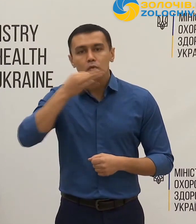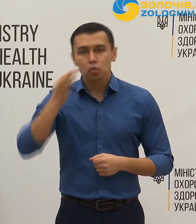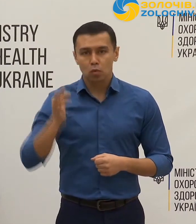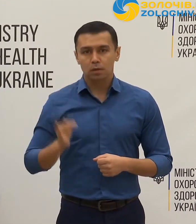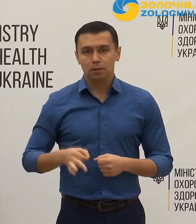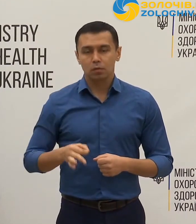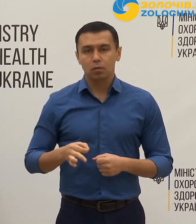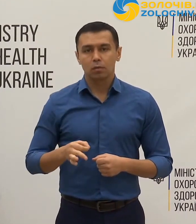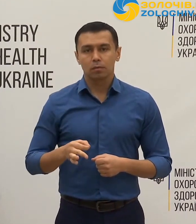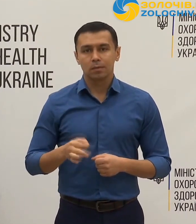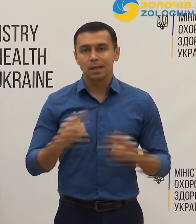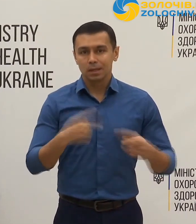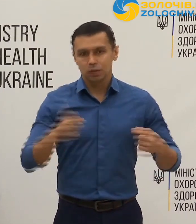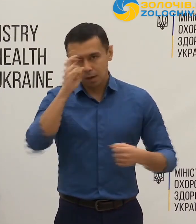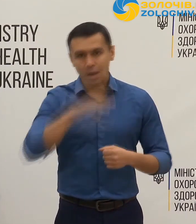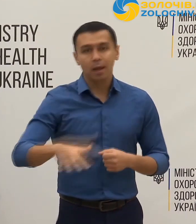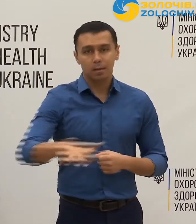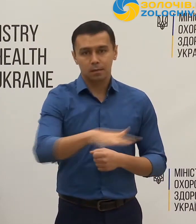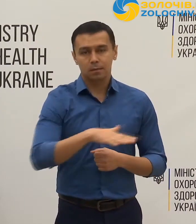досвіду інших країн,